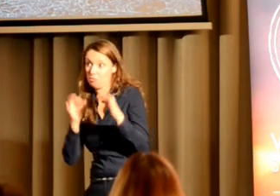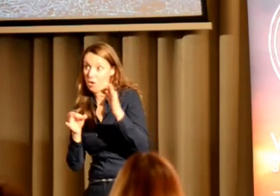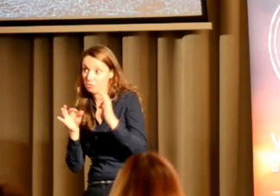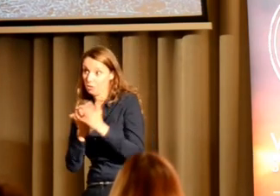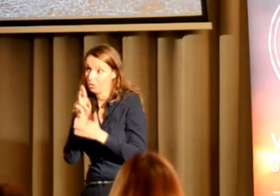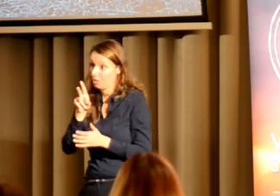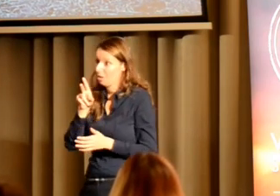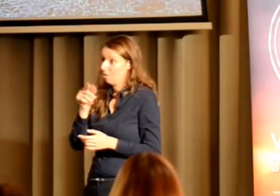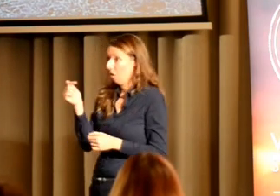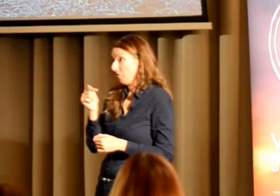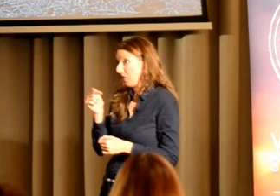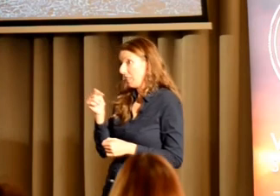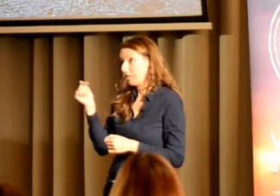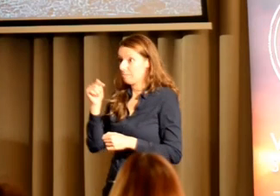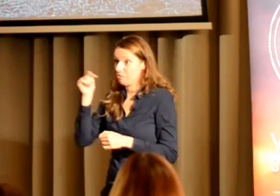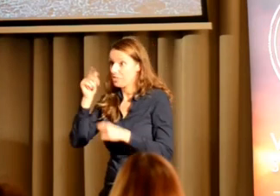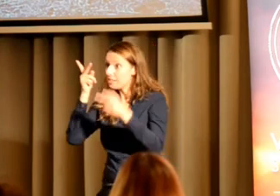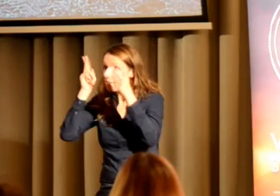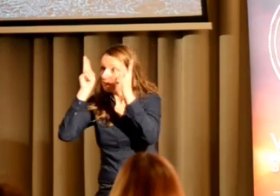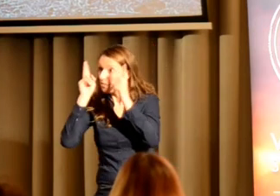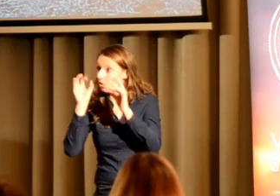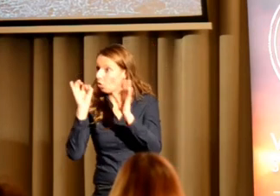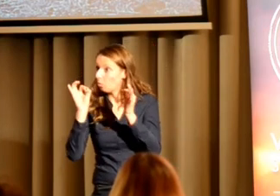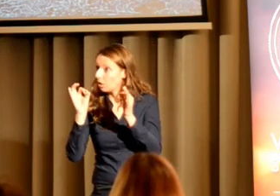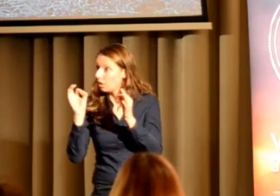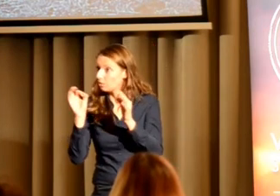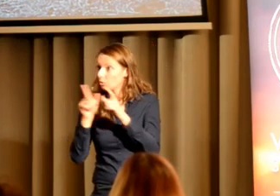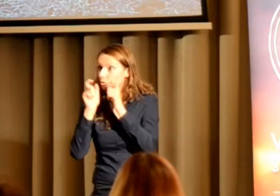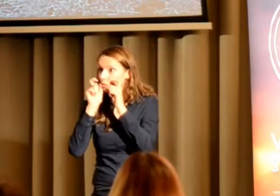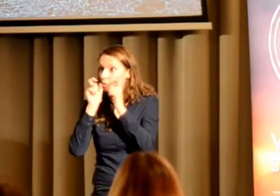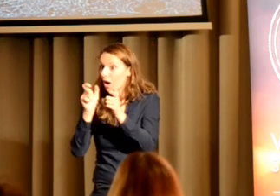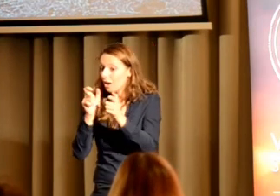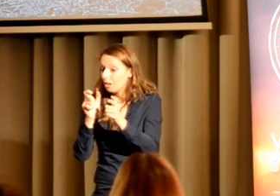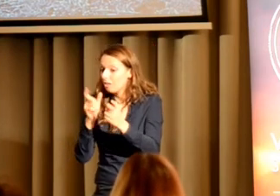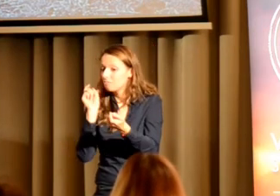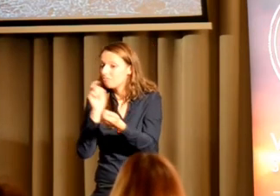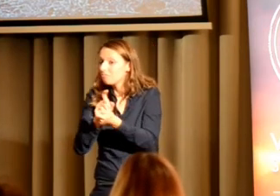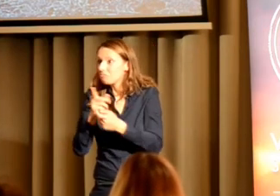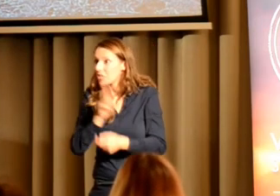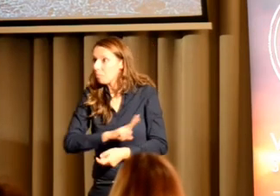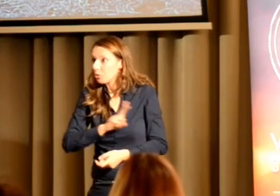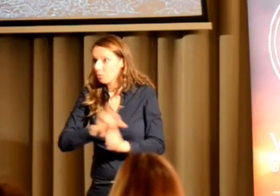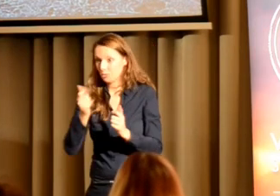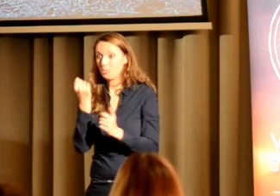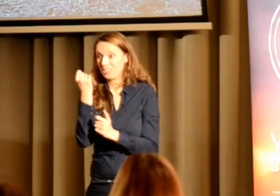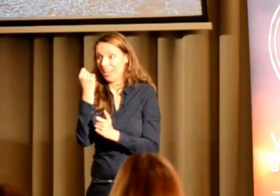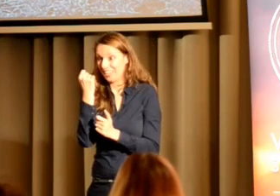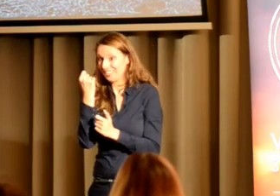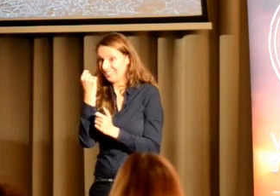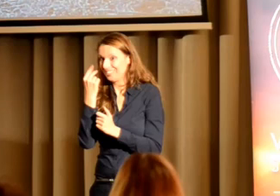tak powinien być przystrzyżony, a nie inaczej. Zaczyna zgłaszać jakieś pretensje, za chwilę Państwo to zobaczą.